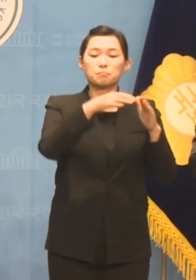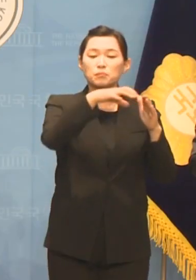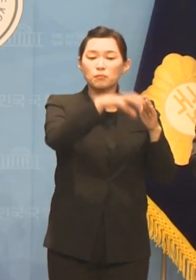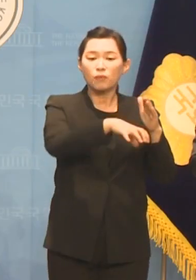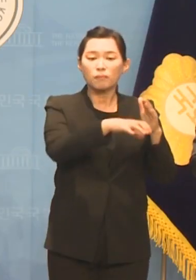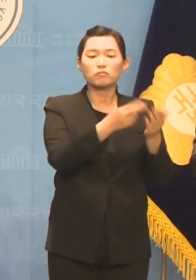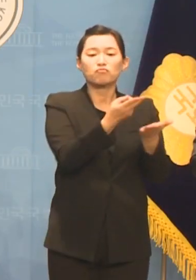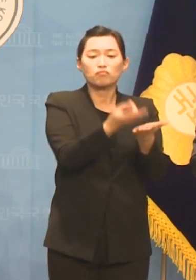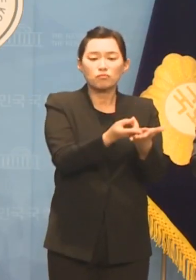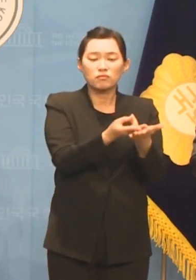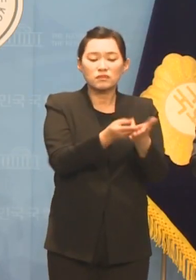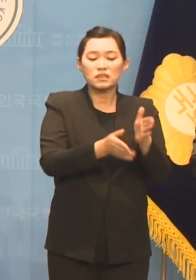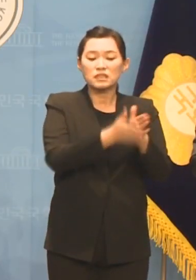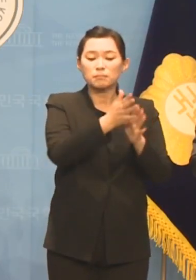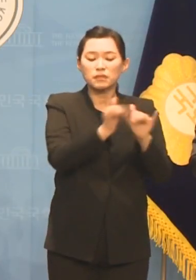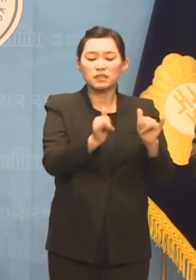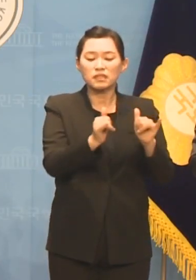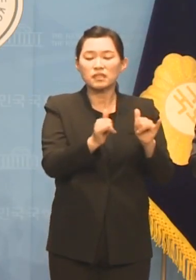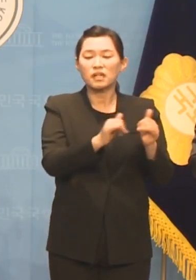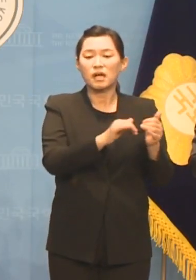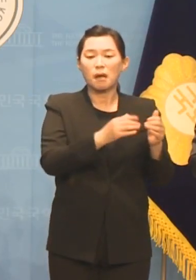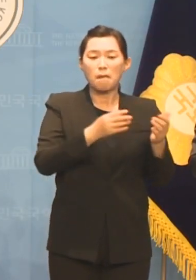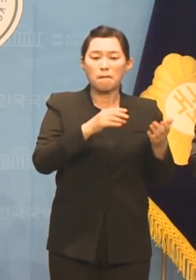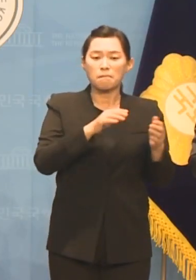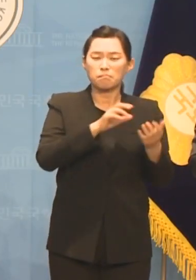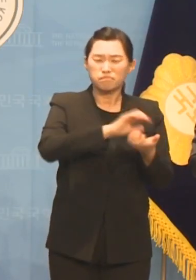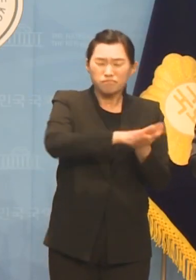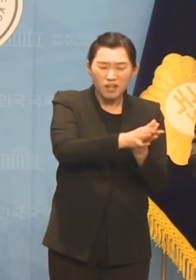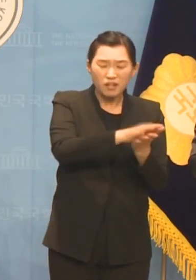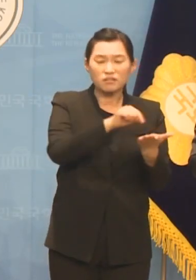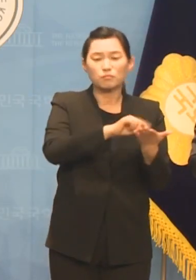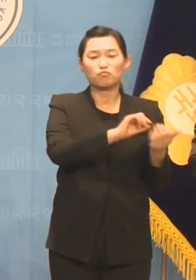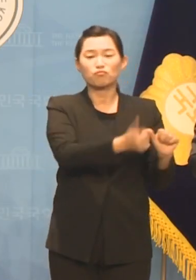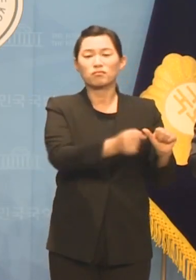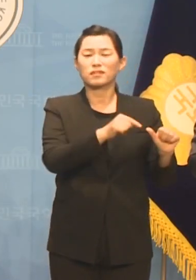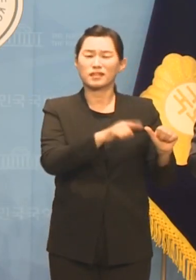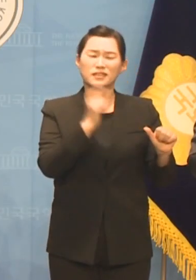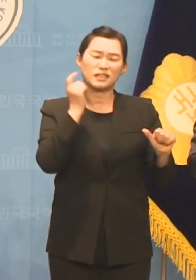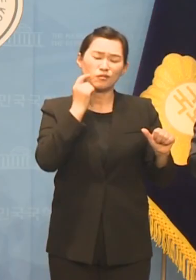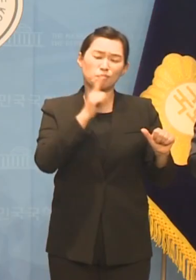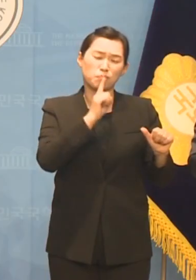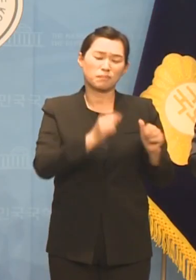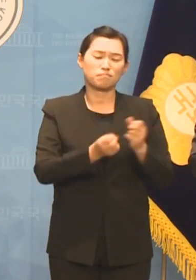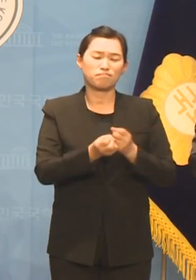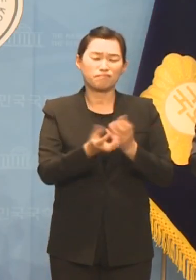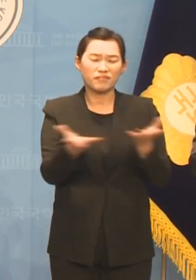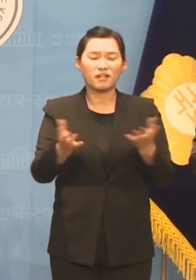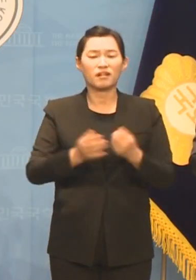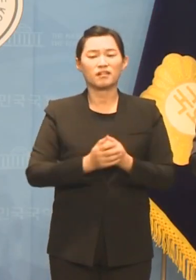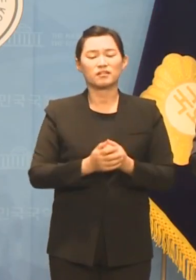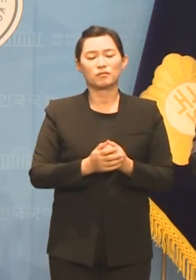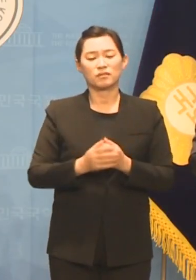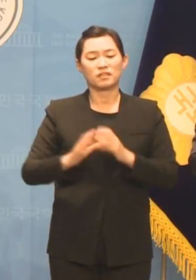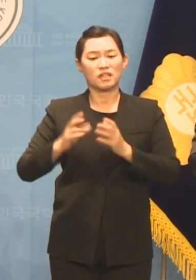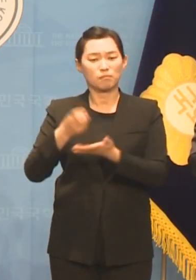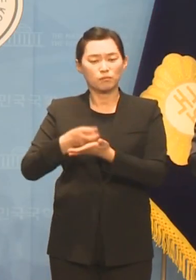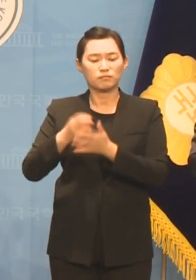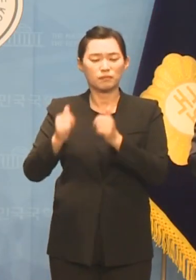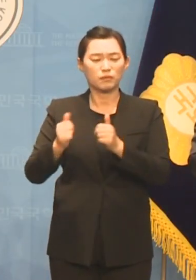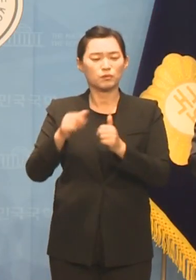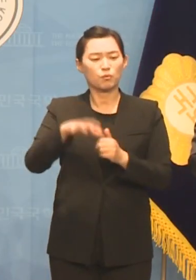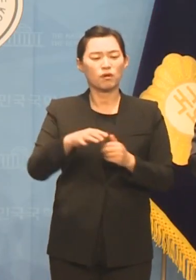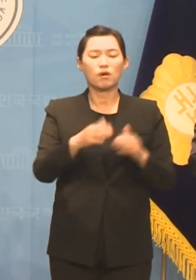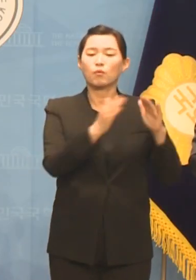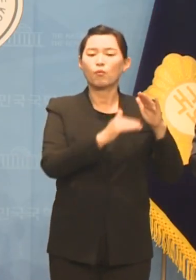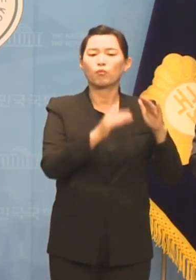밟고 지나가 그 시민이 사망했다는 허위 사실을 유포하여 헌법재판소와 공수처를 겨냥한